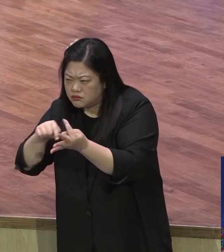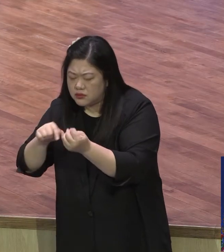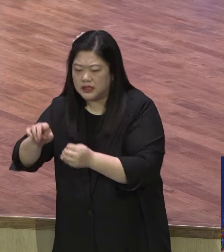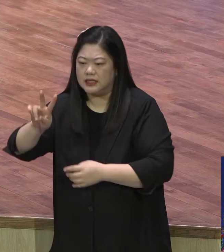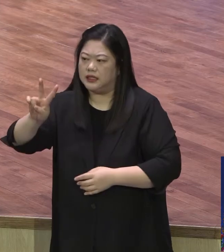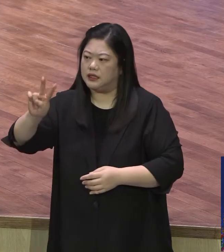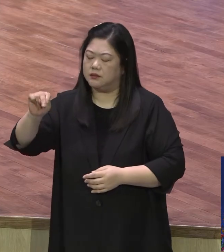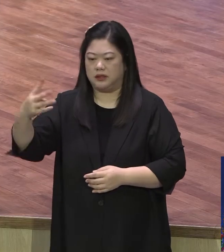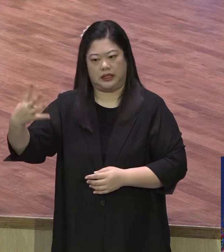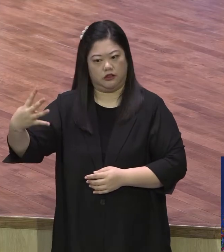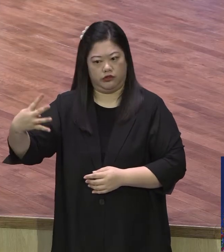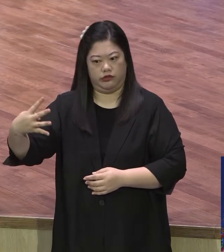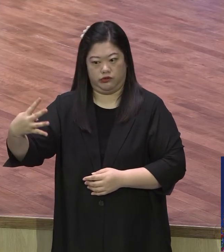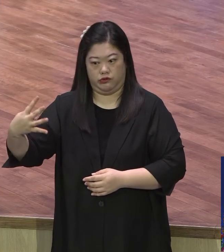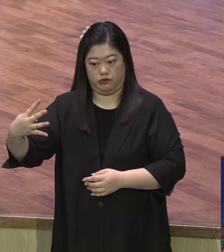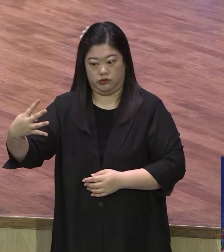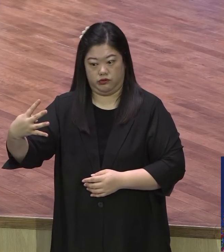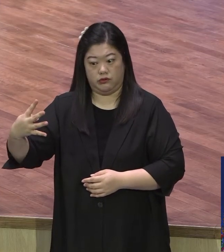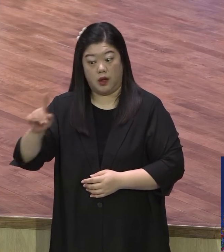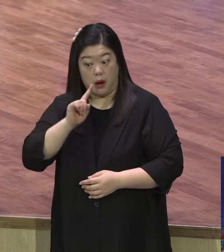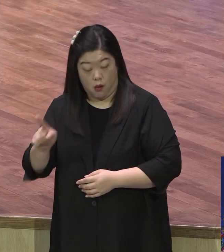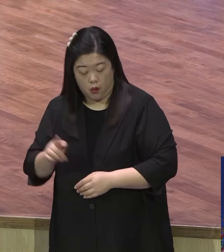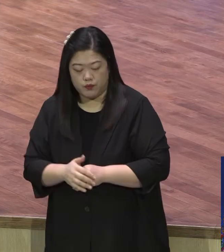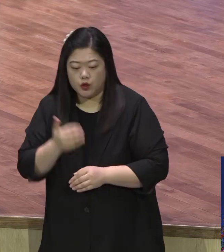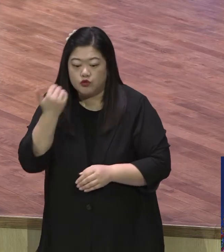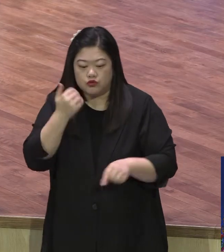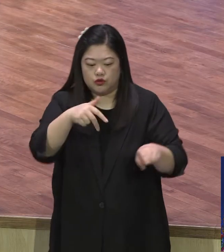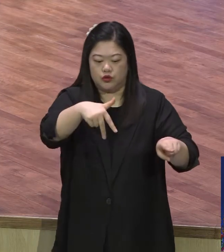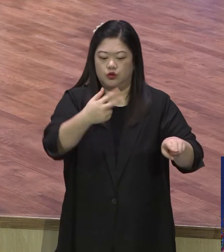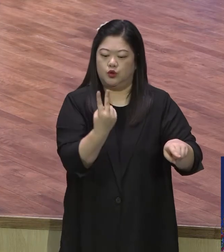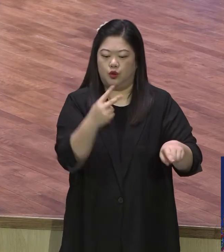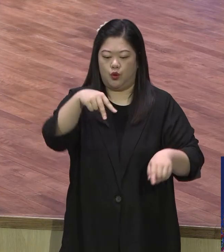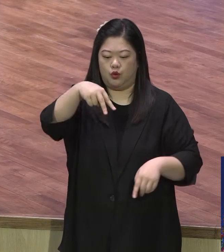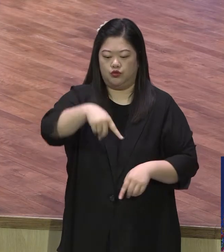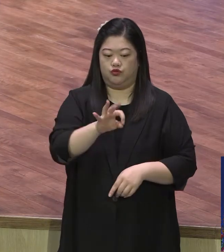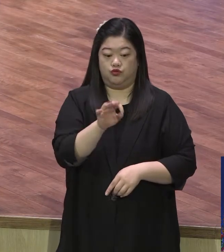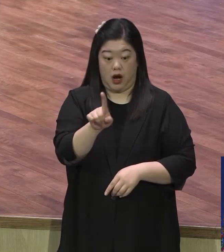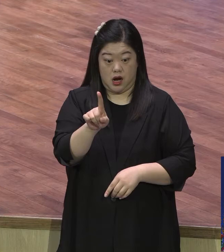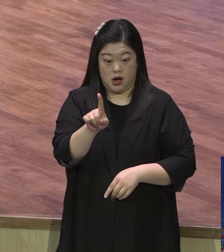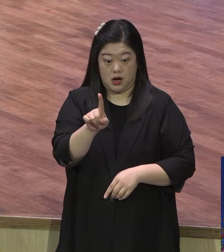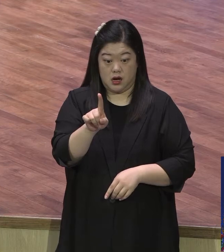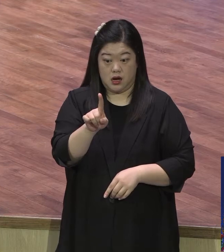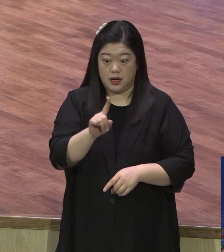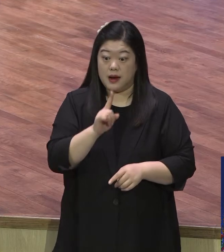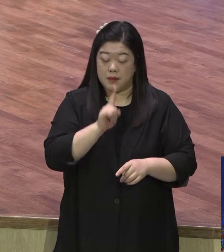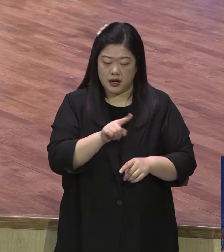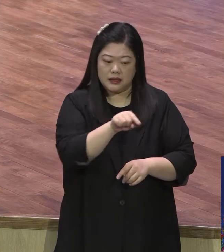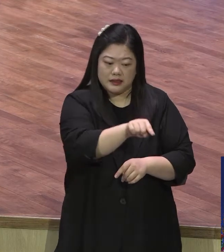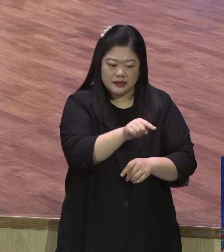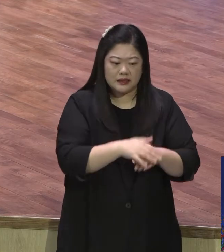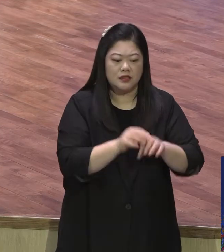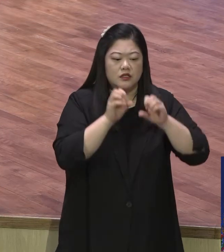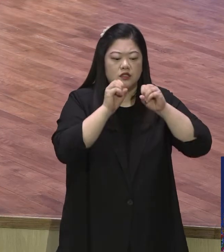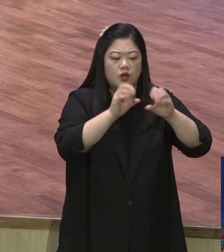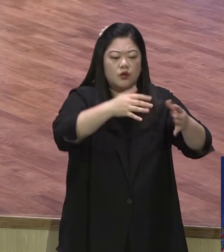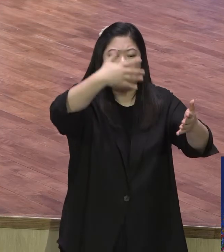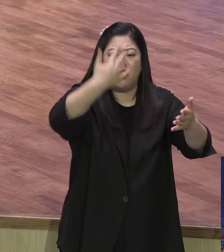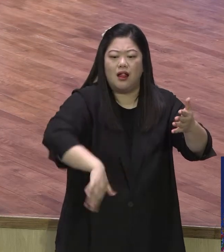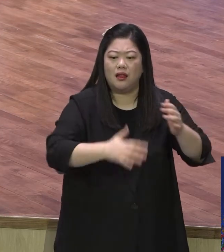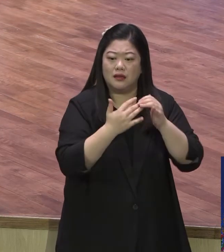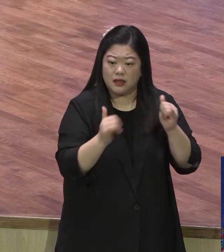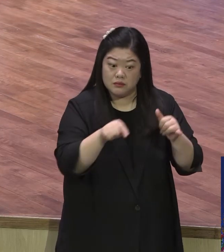또 미전도 종족 성교 단체가 있습니다. 조수아 프로젝트라는 이 단체에 따르면 만 7